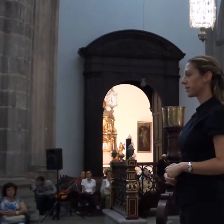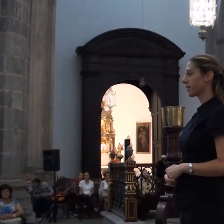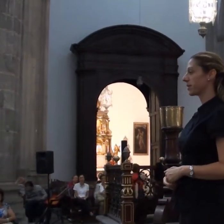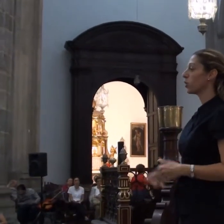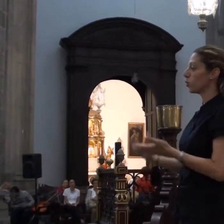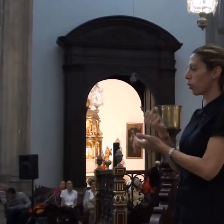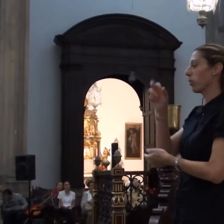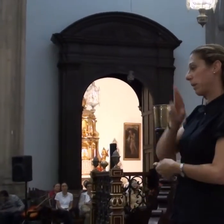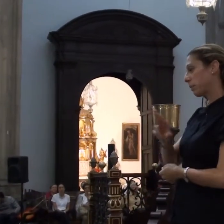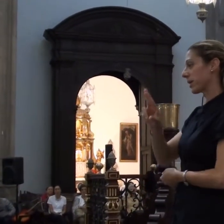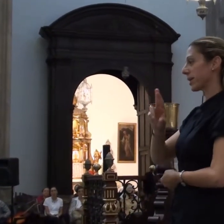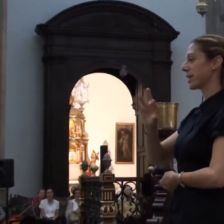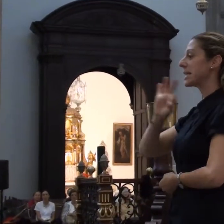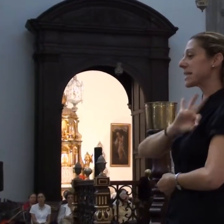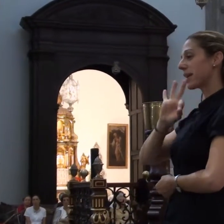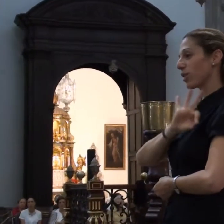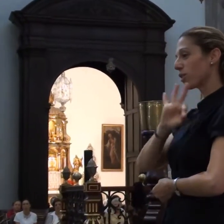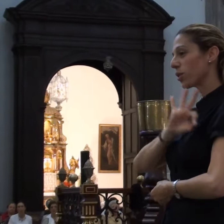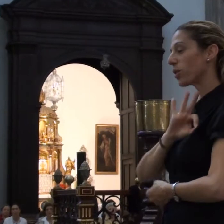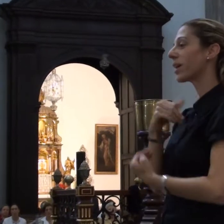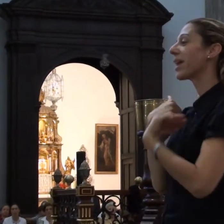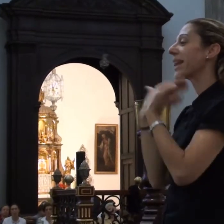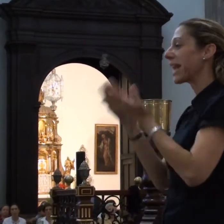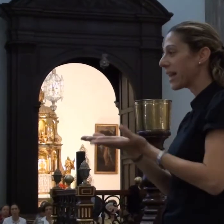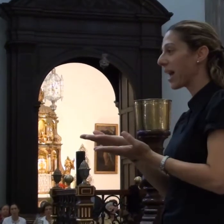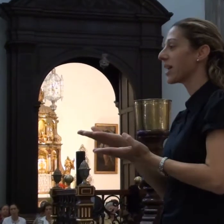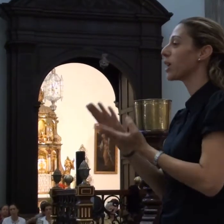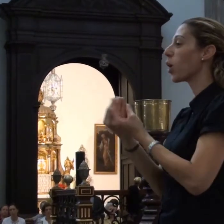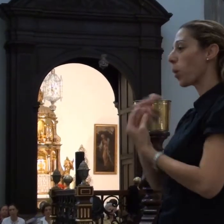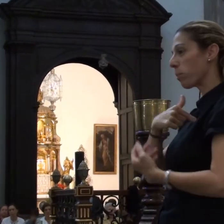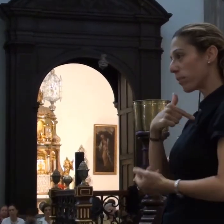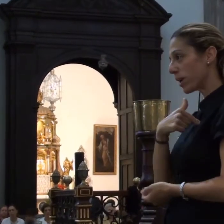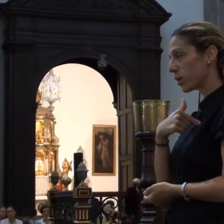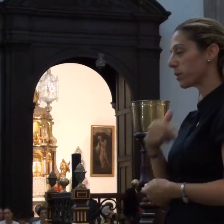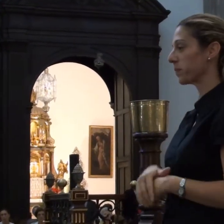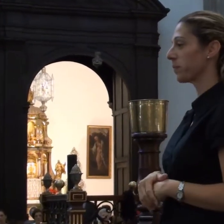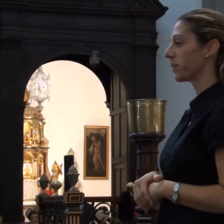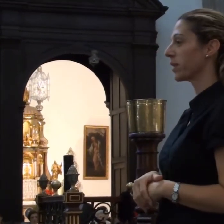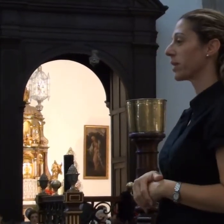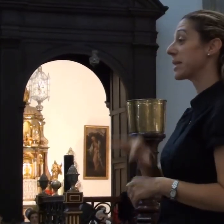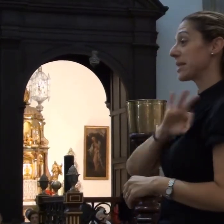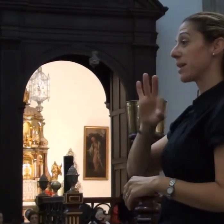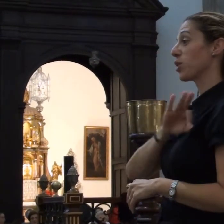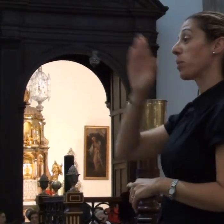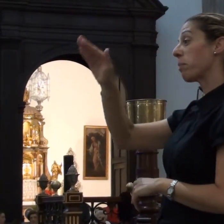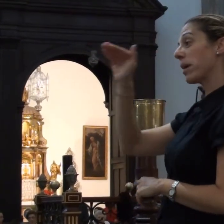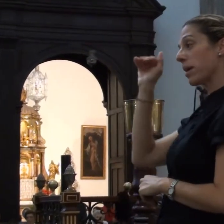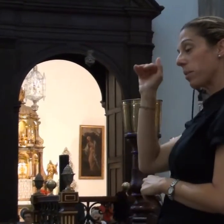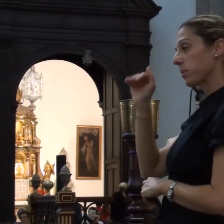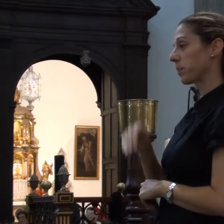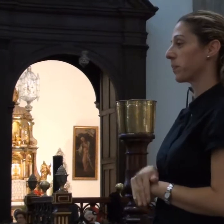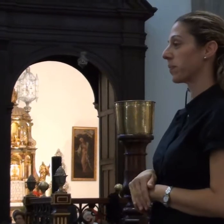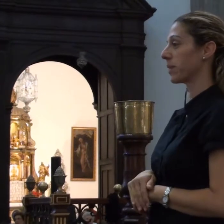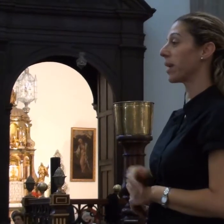señor has venido contigo cuando me llamaste cuando